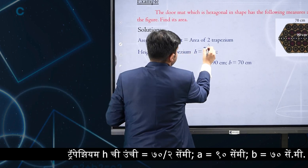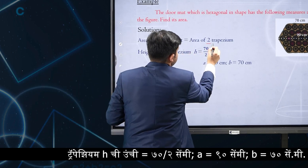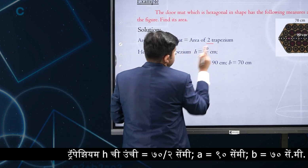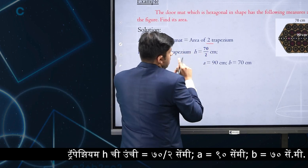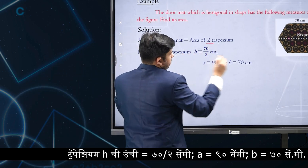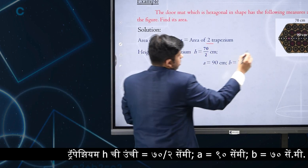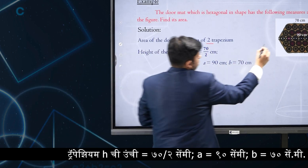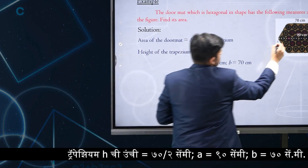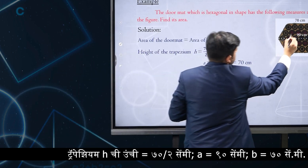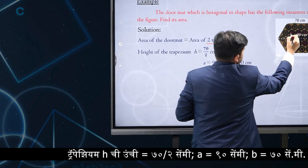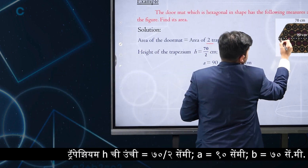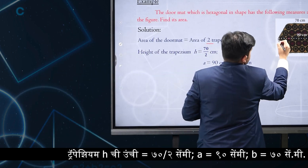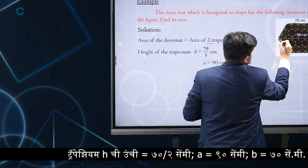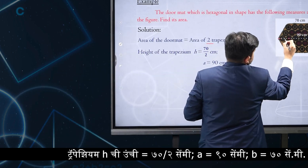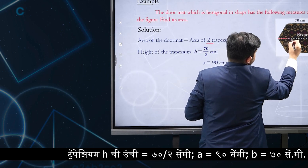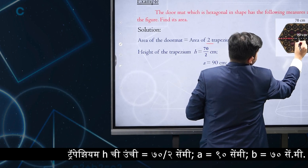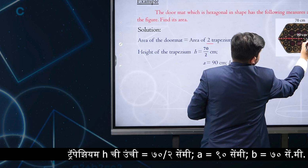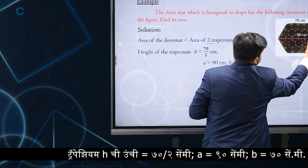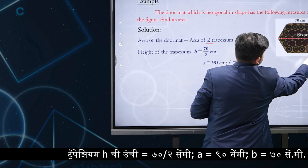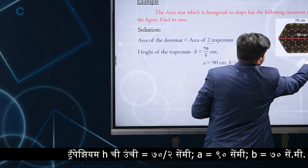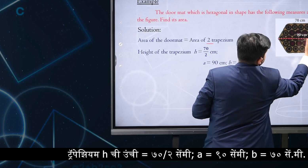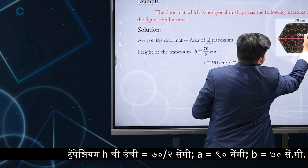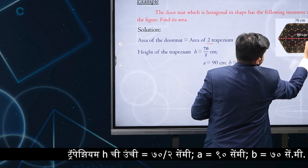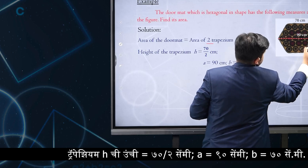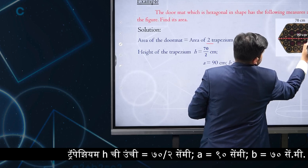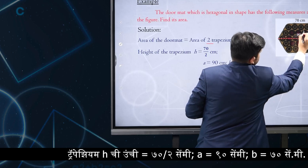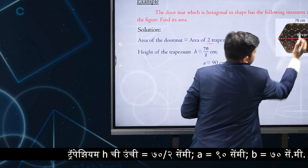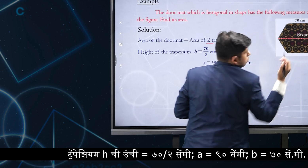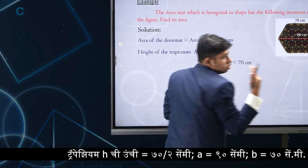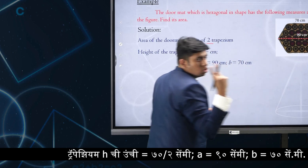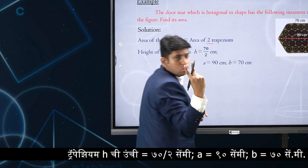टू 90 सेंटीमीटर, बी इज इक्वल टू 70 सेंटीमीटर.